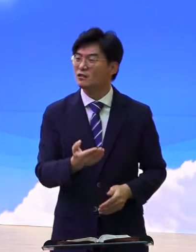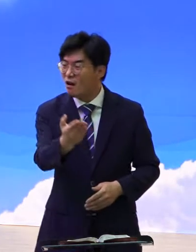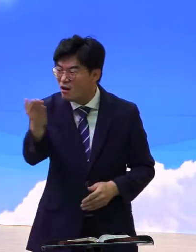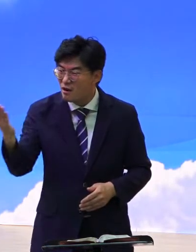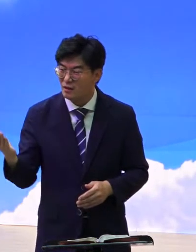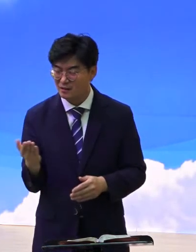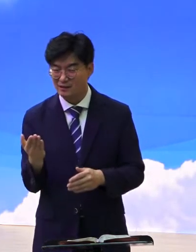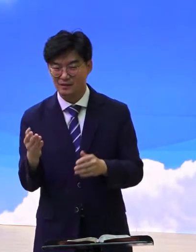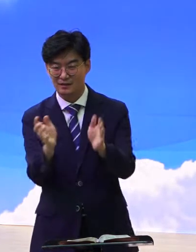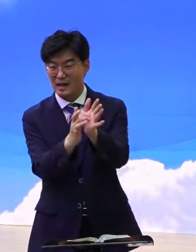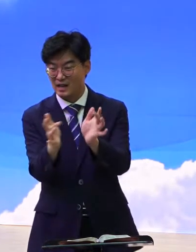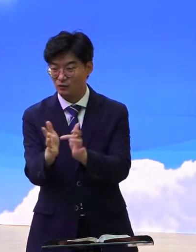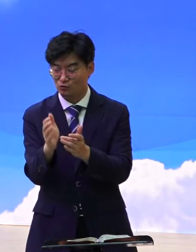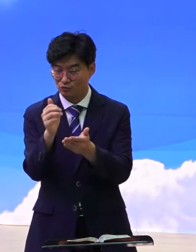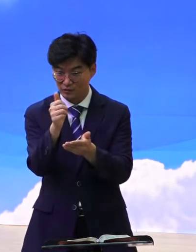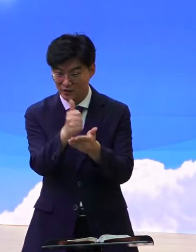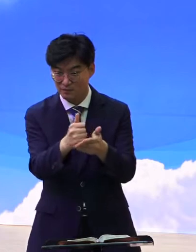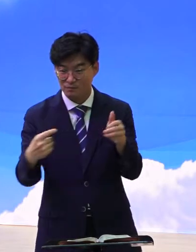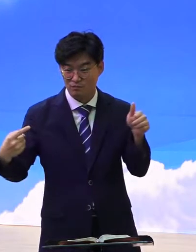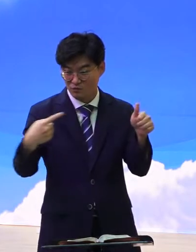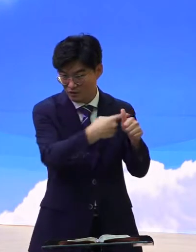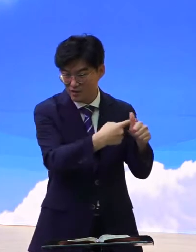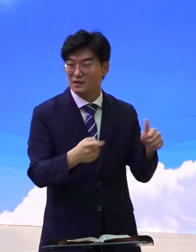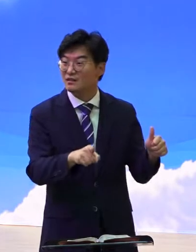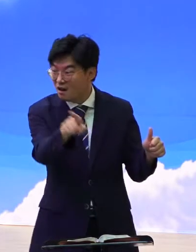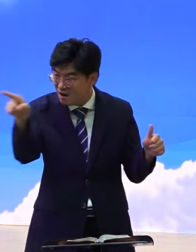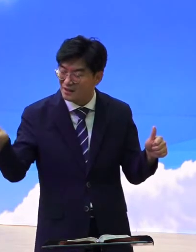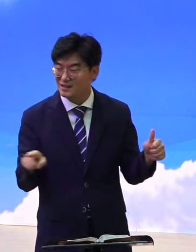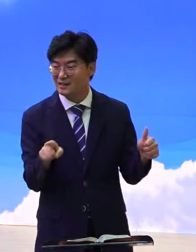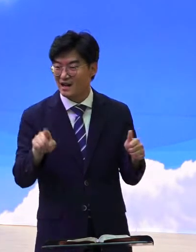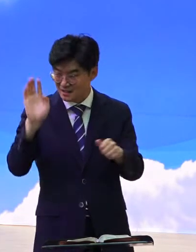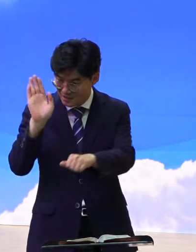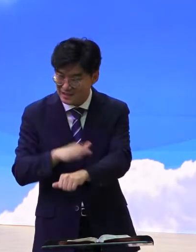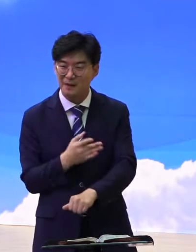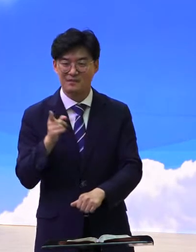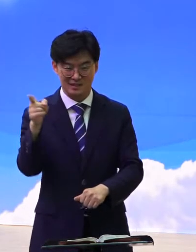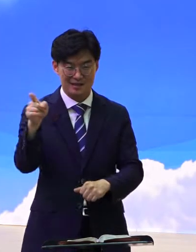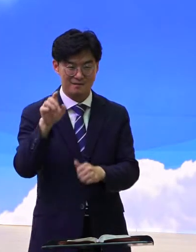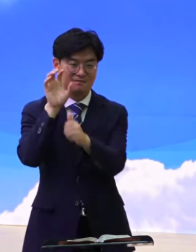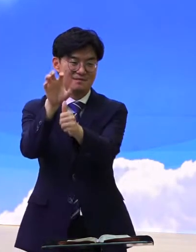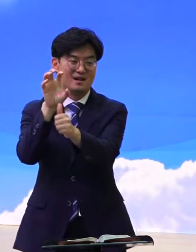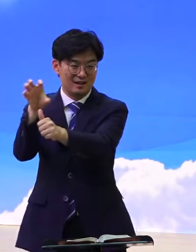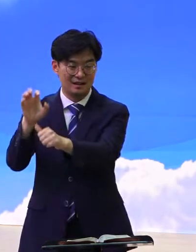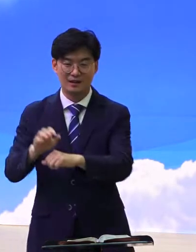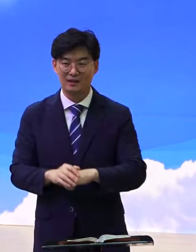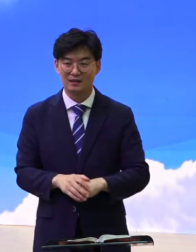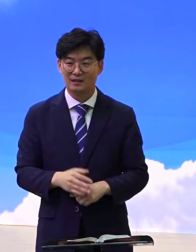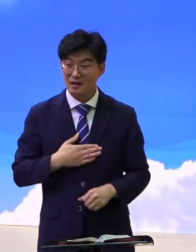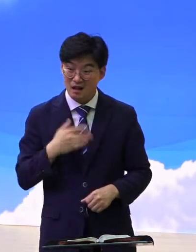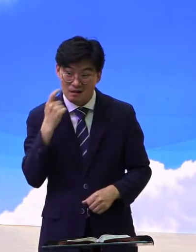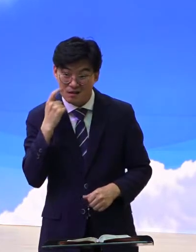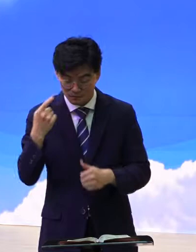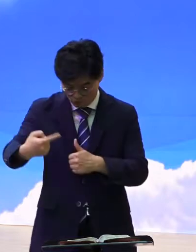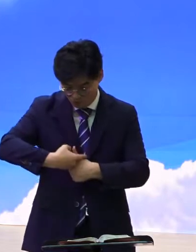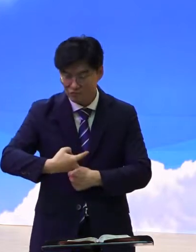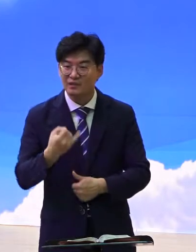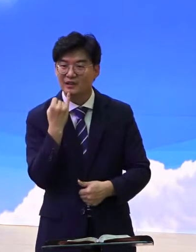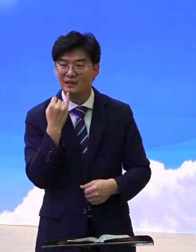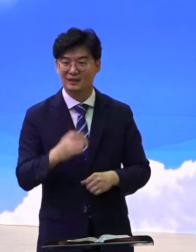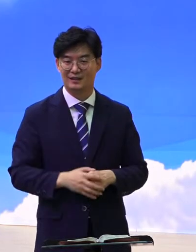메시아를 죽였다라고 담대히 선언하고 생명의 주이신 부활하신 예수님을 바라보라고 목숨